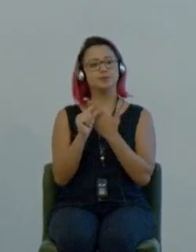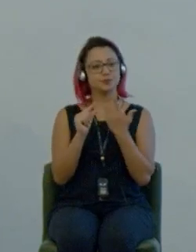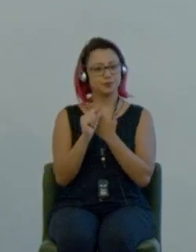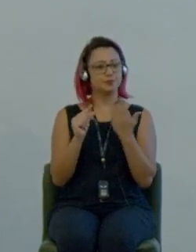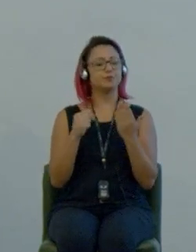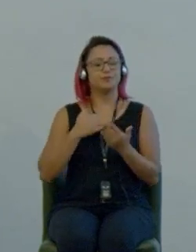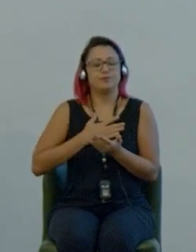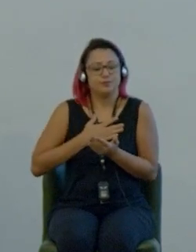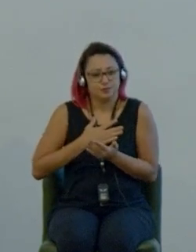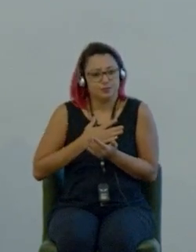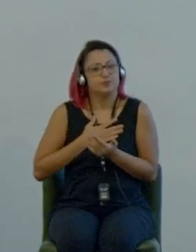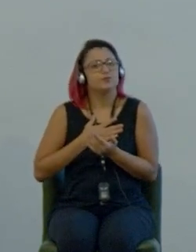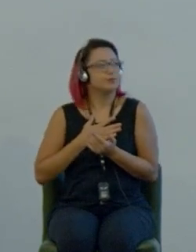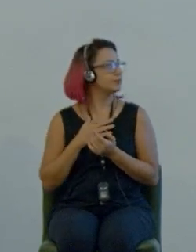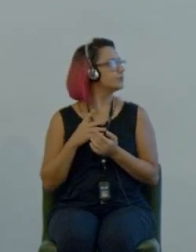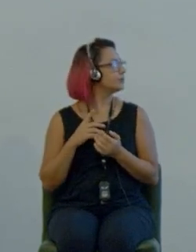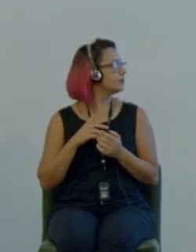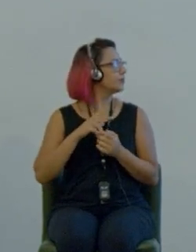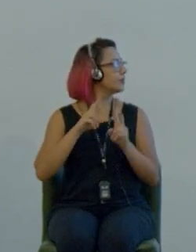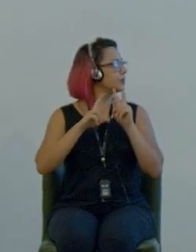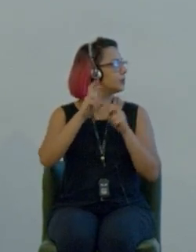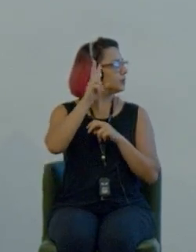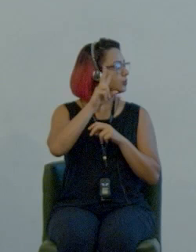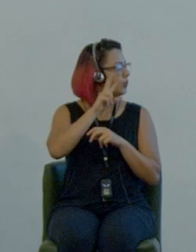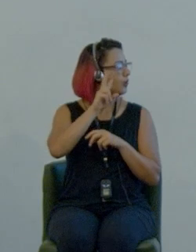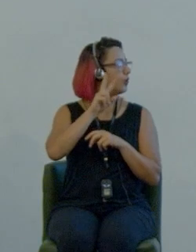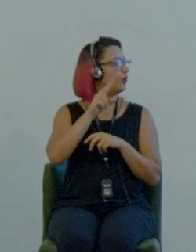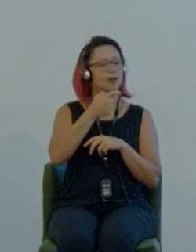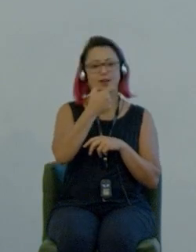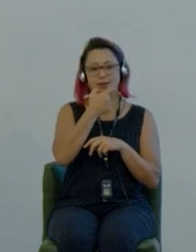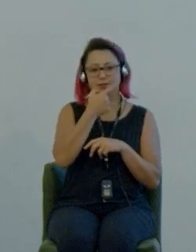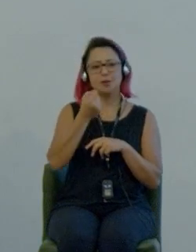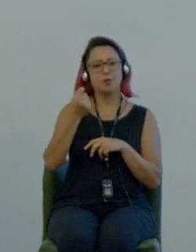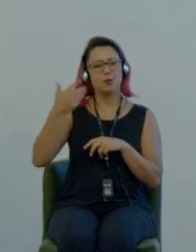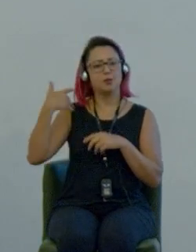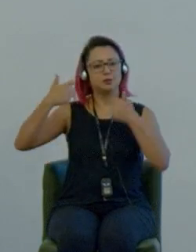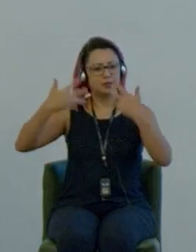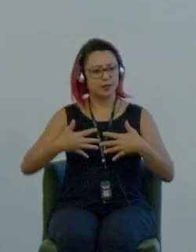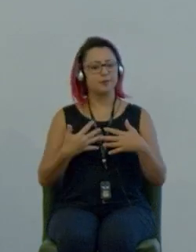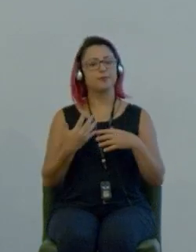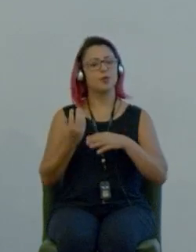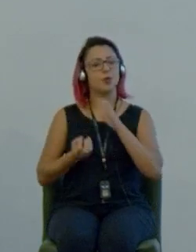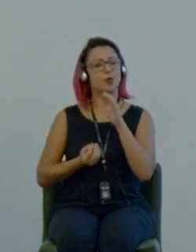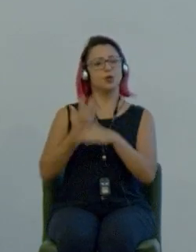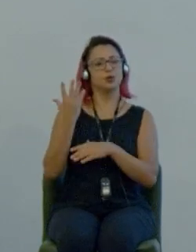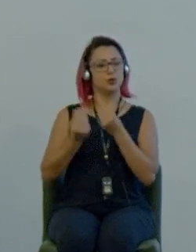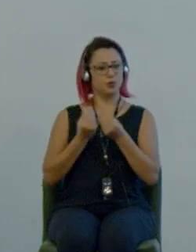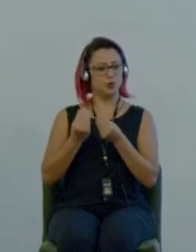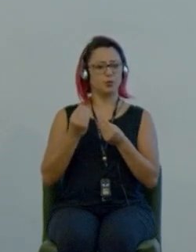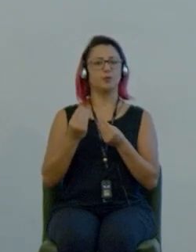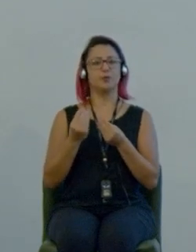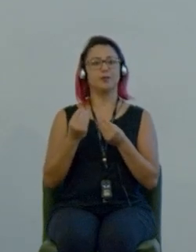des sciences anglaises, qui est, je vous le disais tout à l'heure, l'origine de gaïagraphie, c'est